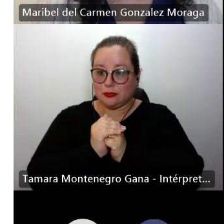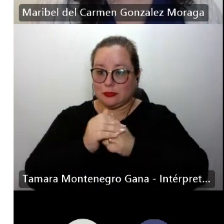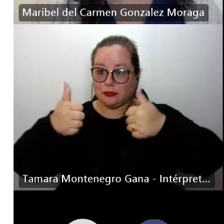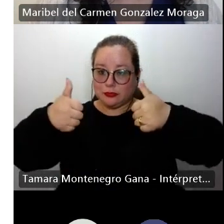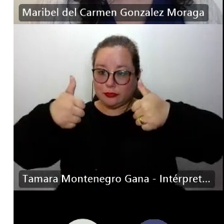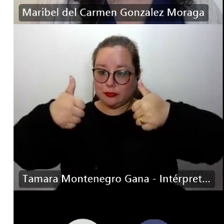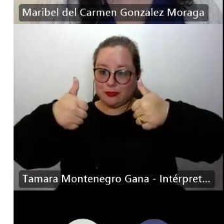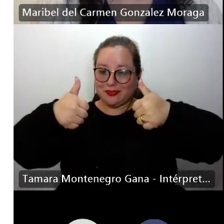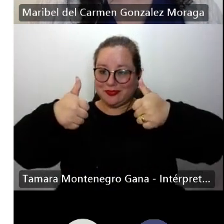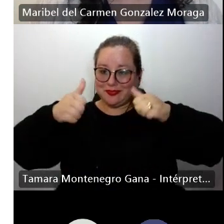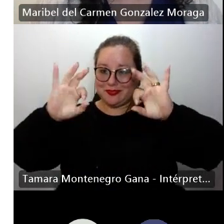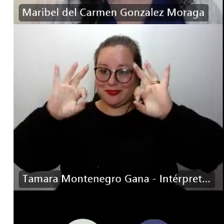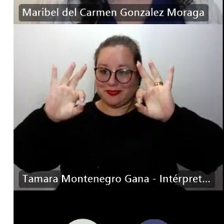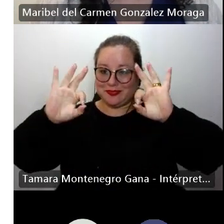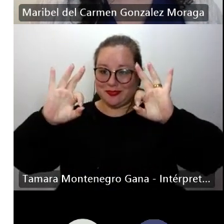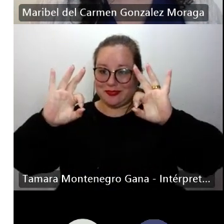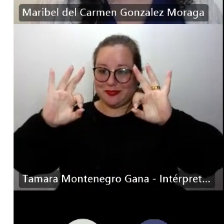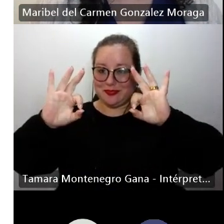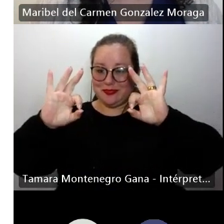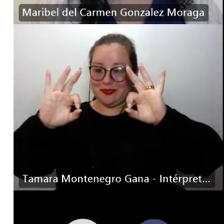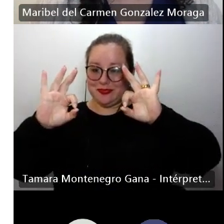Tamara. Entonces,